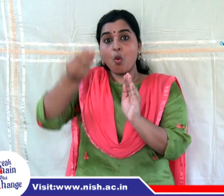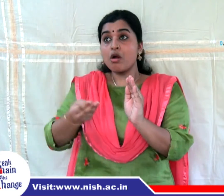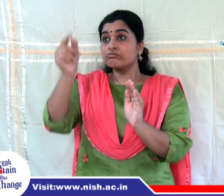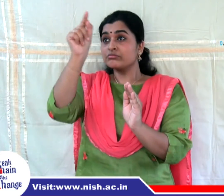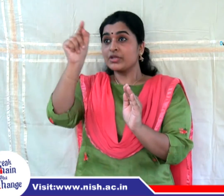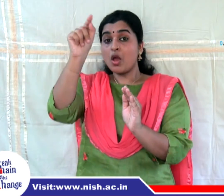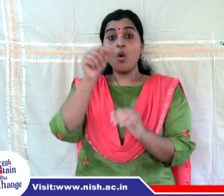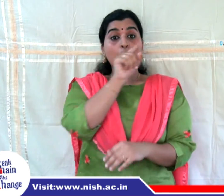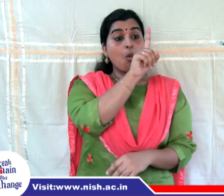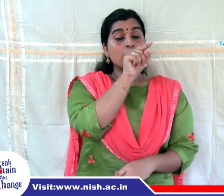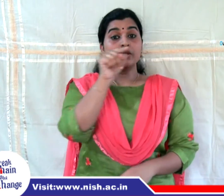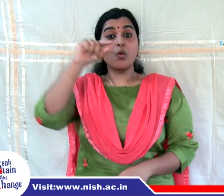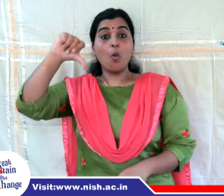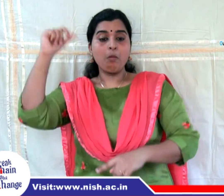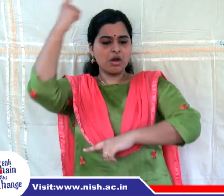1 മുതൽ 9 ദിവസം വരെ തുടരാനുള്ള ശേഷിയുണ്ട്.